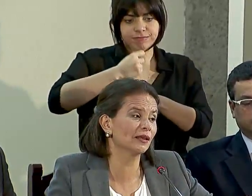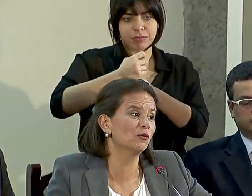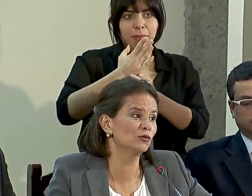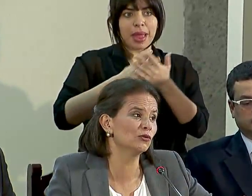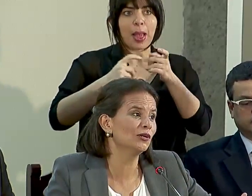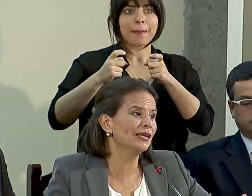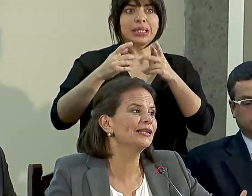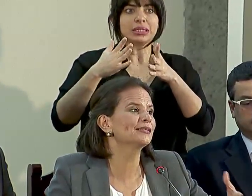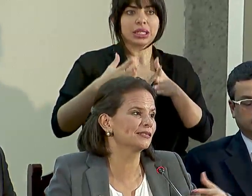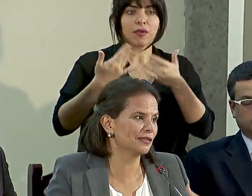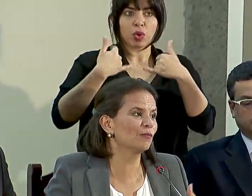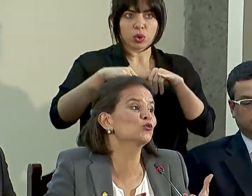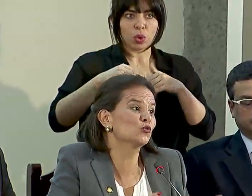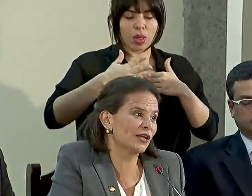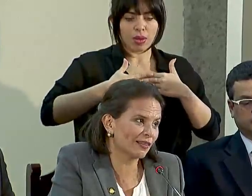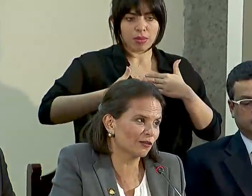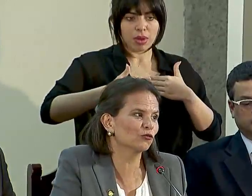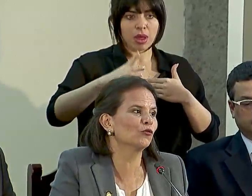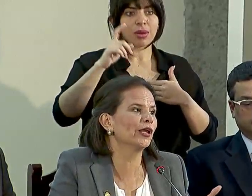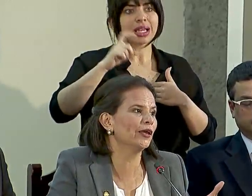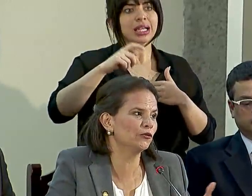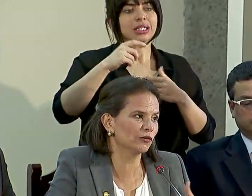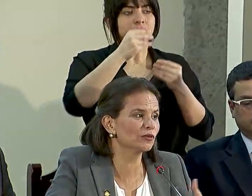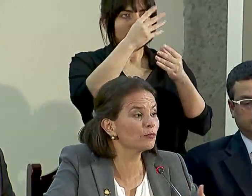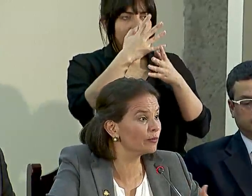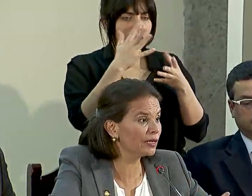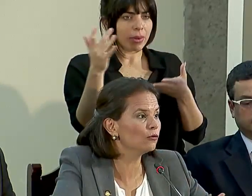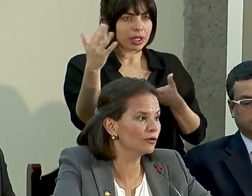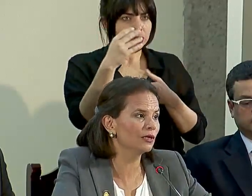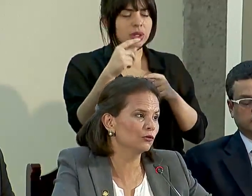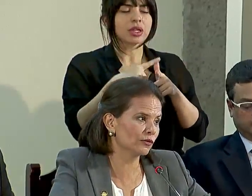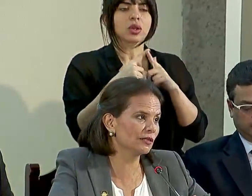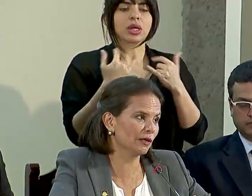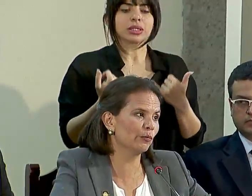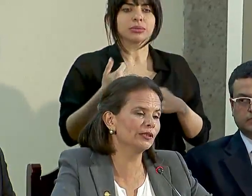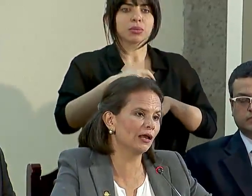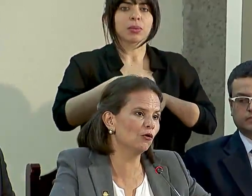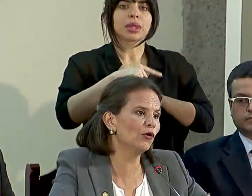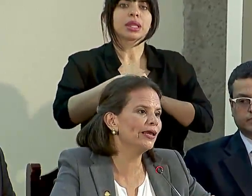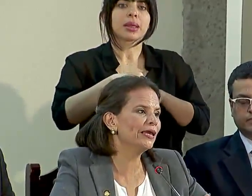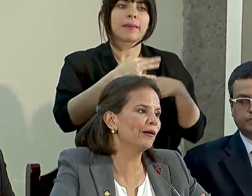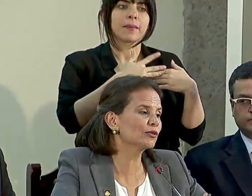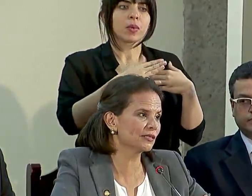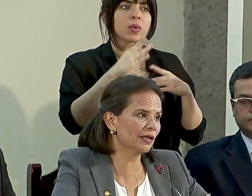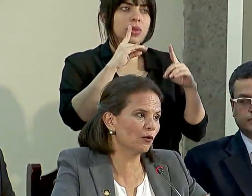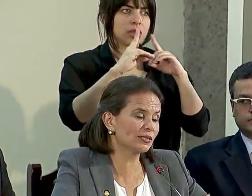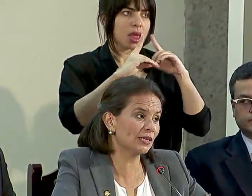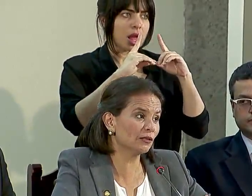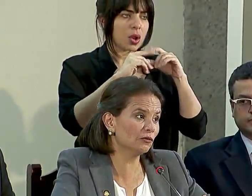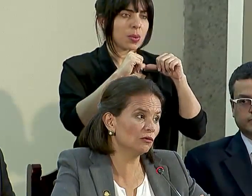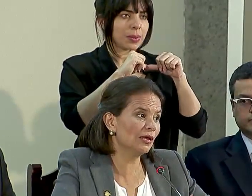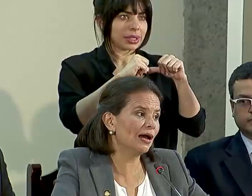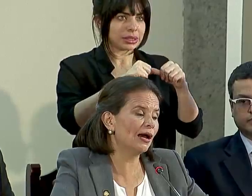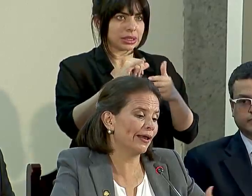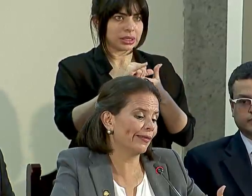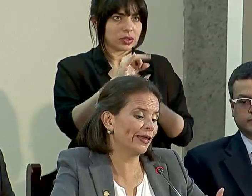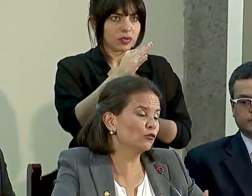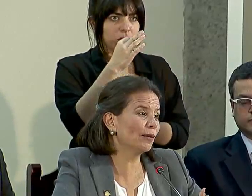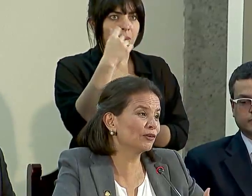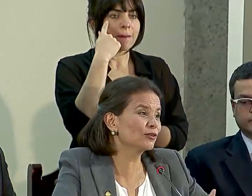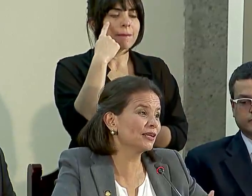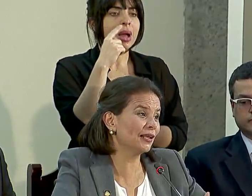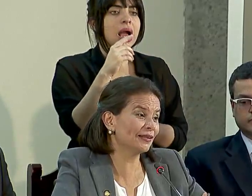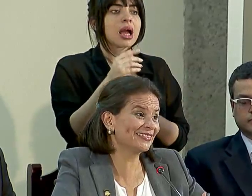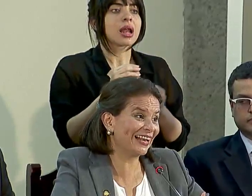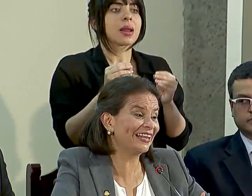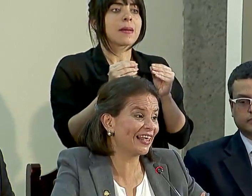administrativo que está en curso. Necesitamos cruzar datos con ellos. Entonces, hemos venido todo este tiempo en diálogo y vamos a seguirlo haciendo, dando